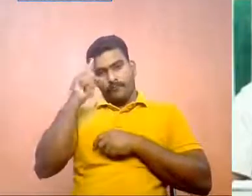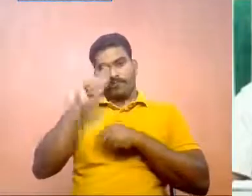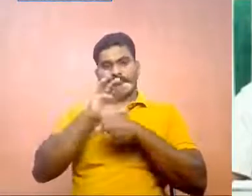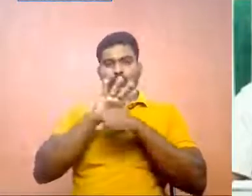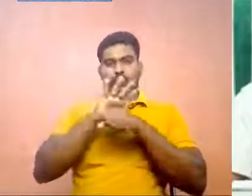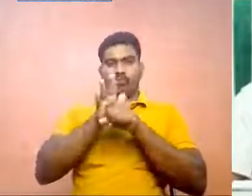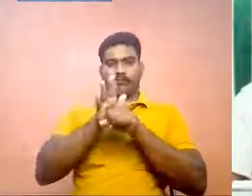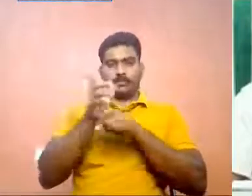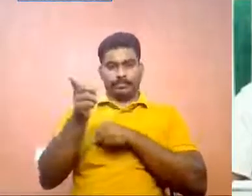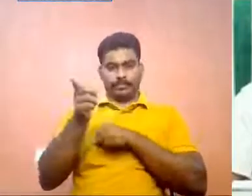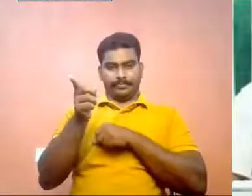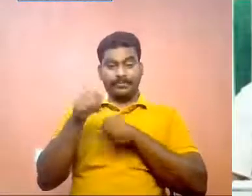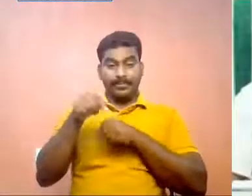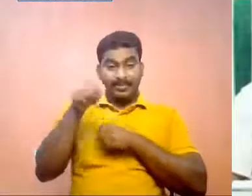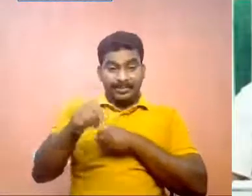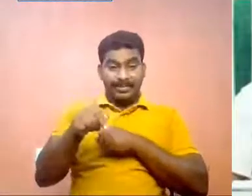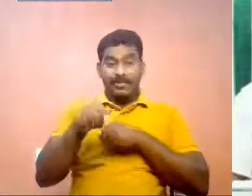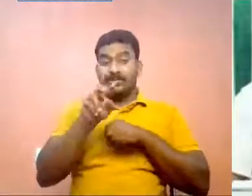200 കിടക്കകൾ,